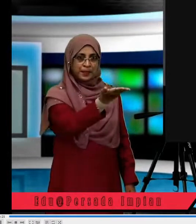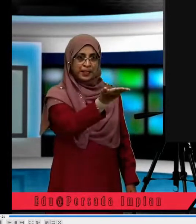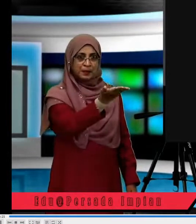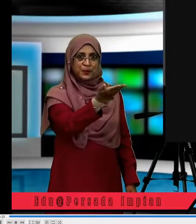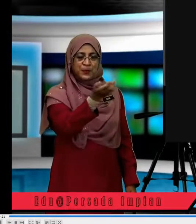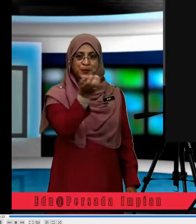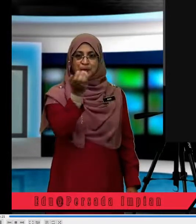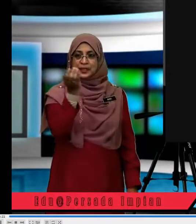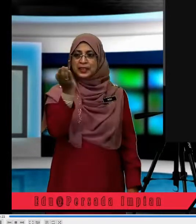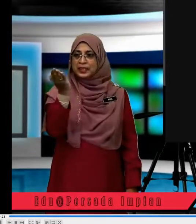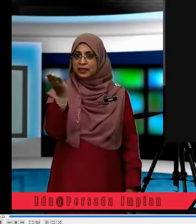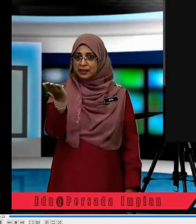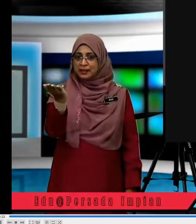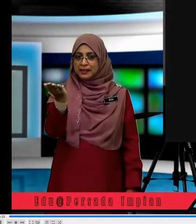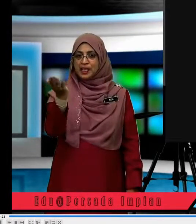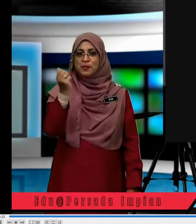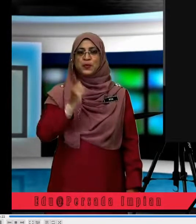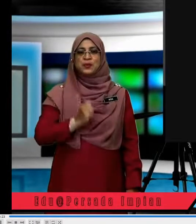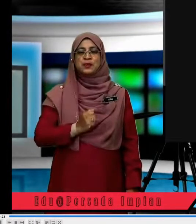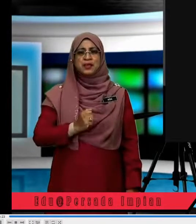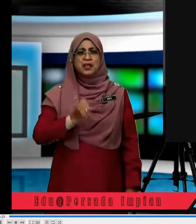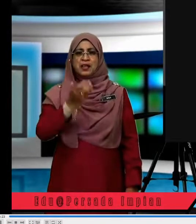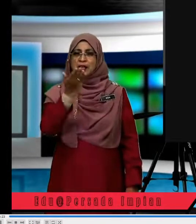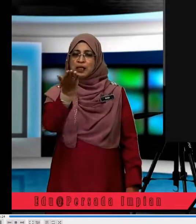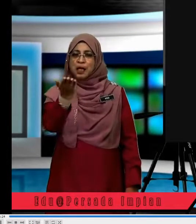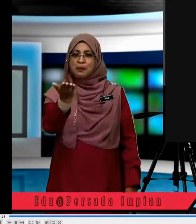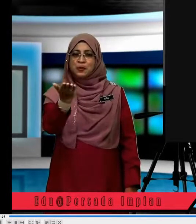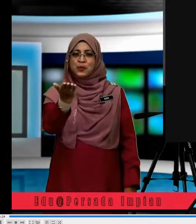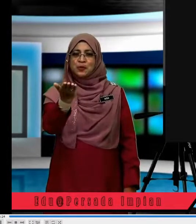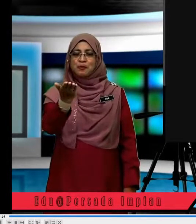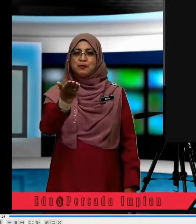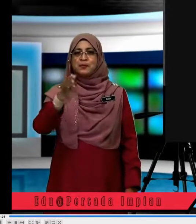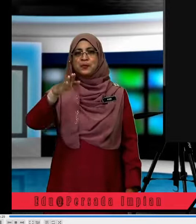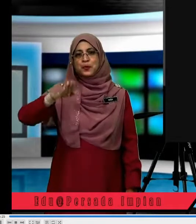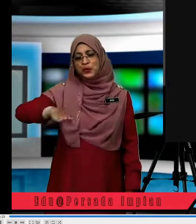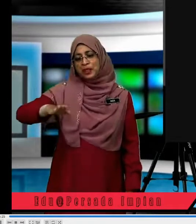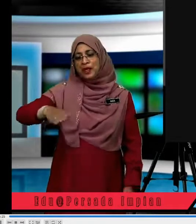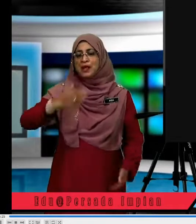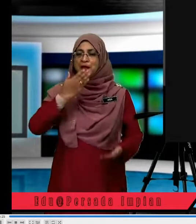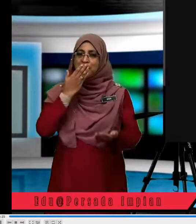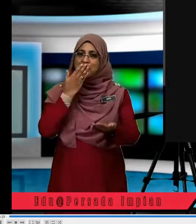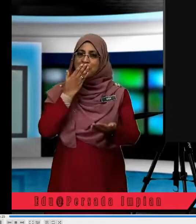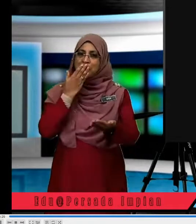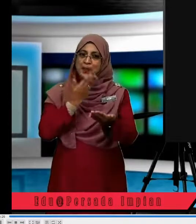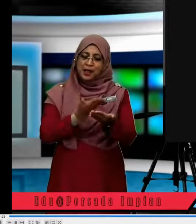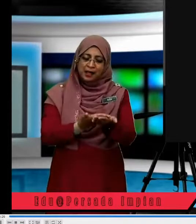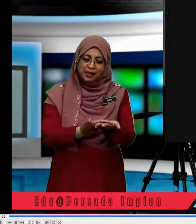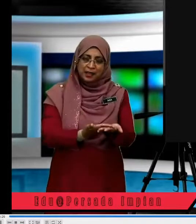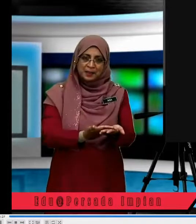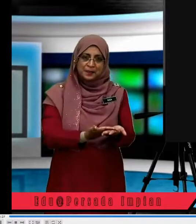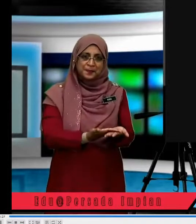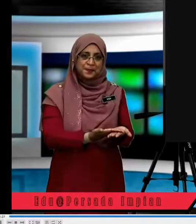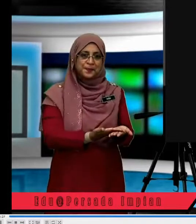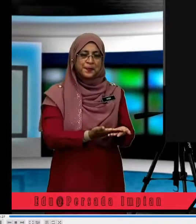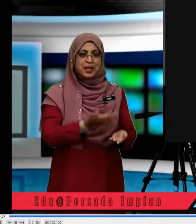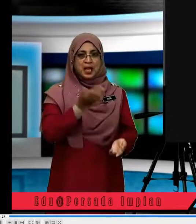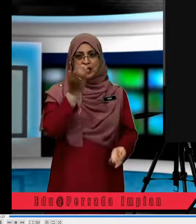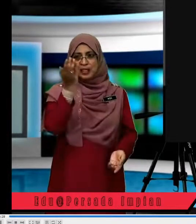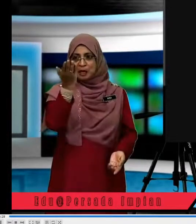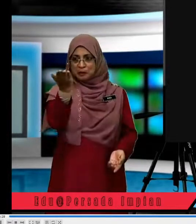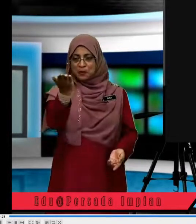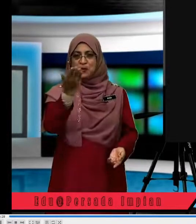kamu kamu kamu budak baik Hai